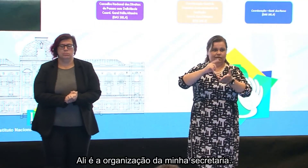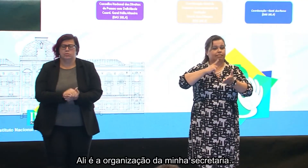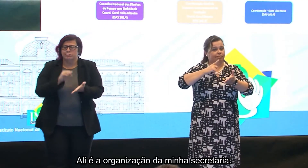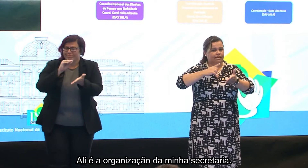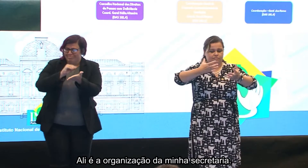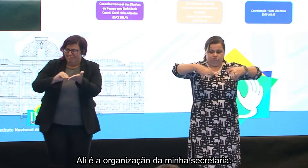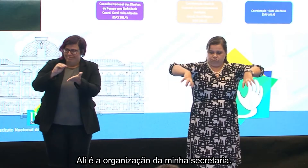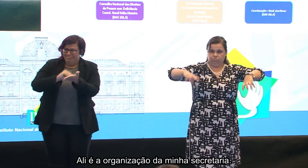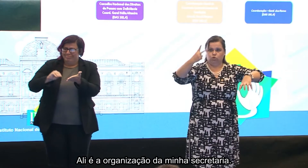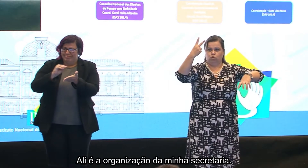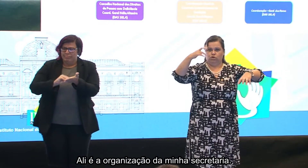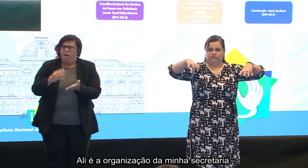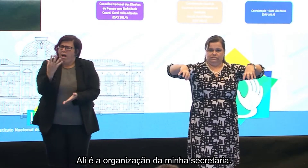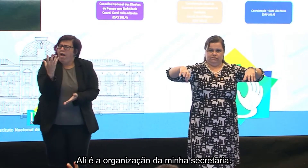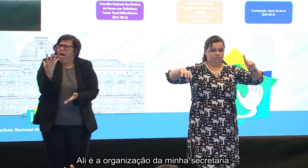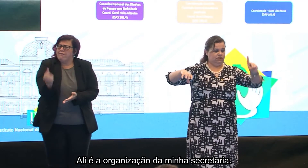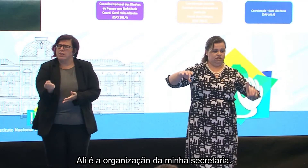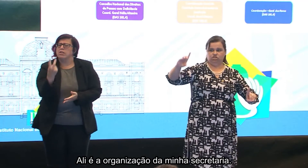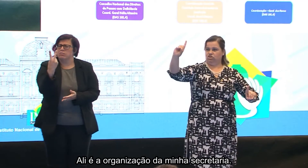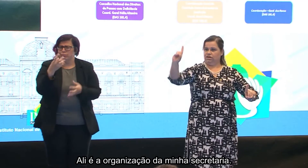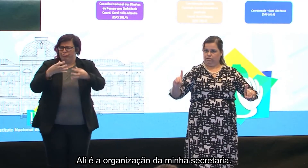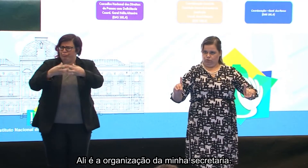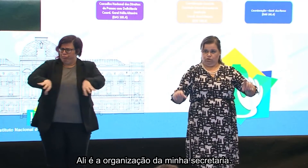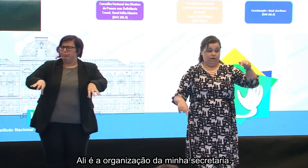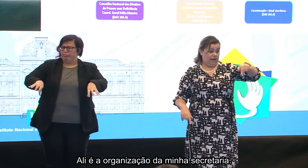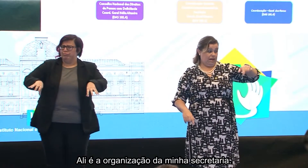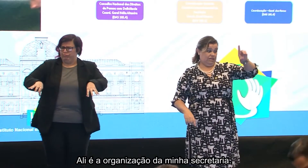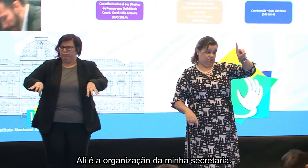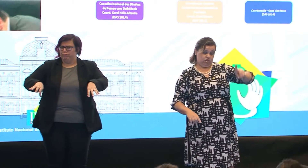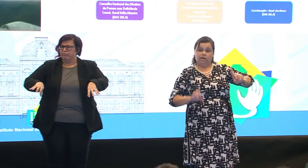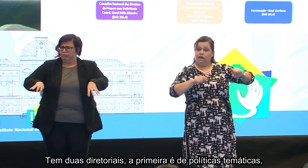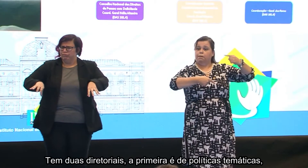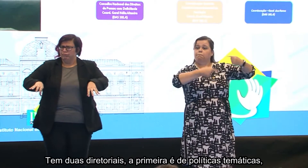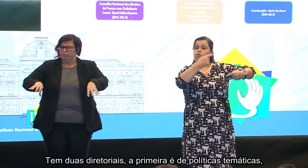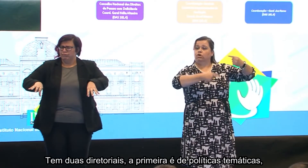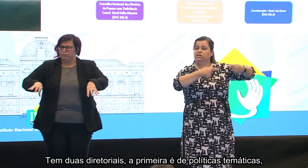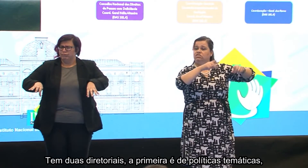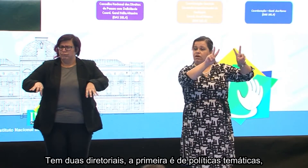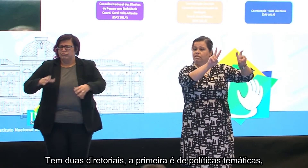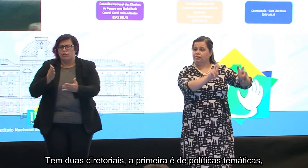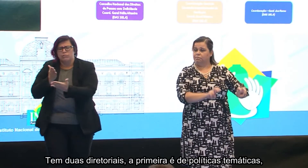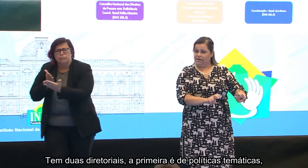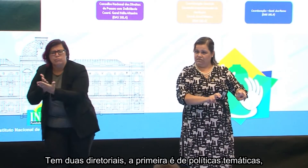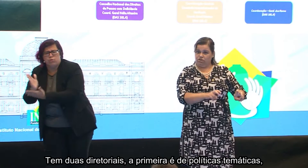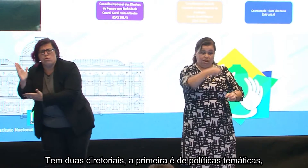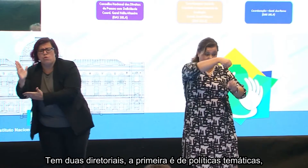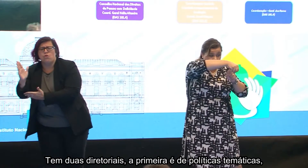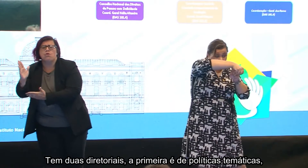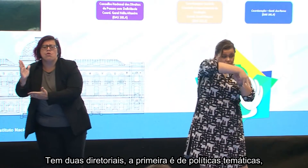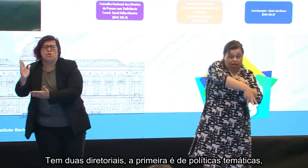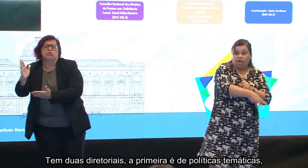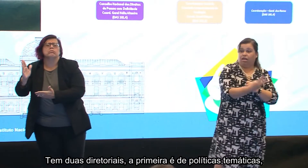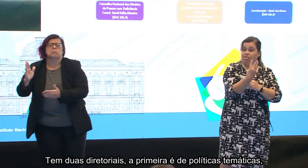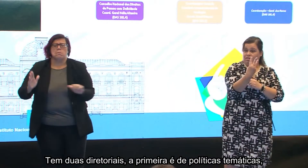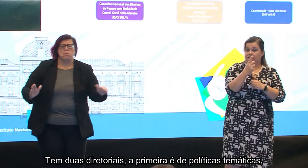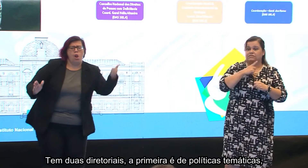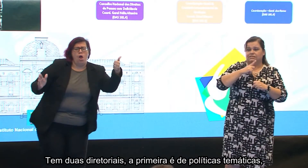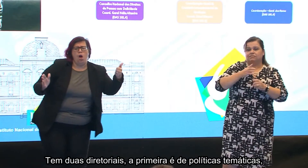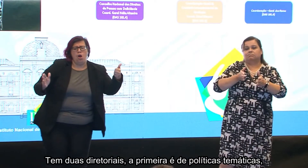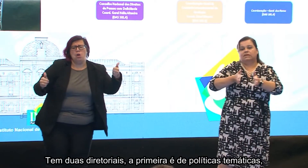Ali é a organização da minha secretaria. Tem 2 diretorias. A primeira, diretoria de políticas